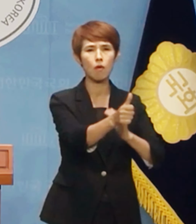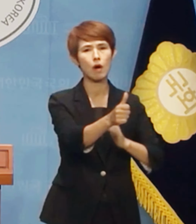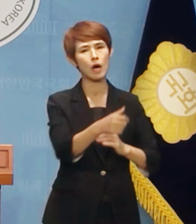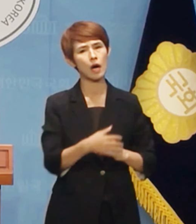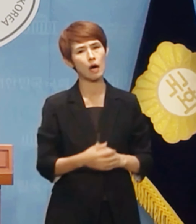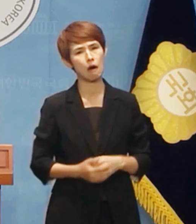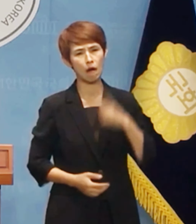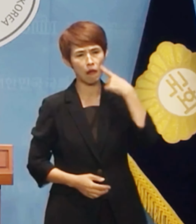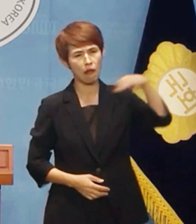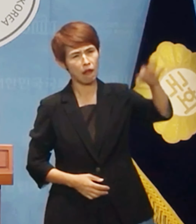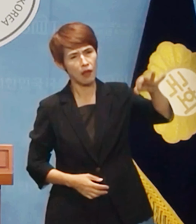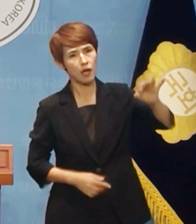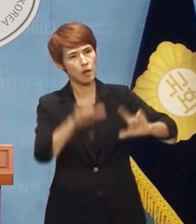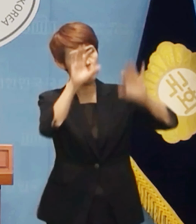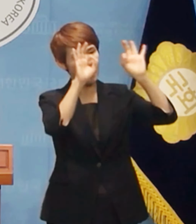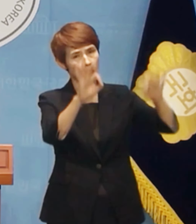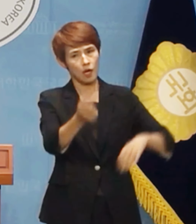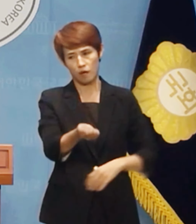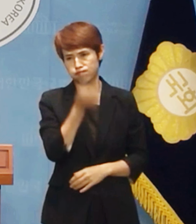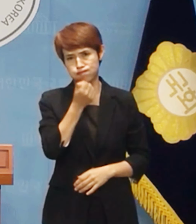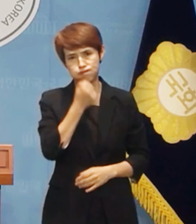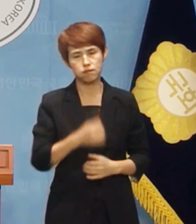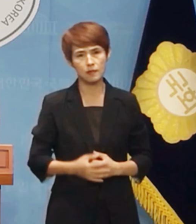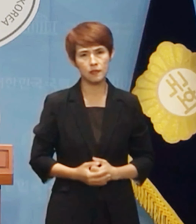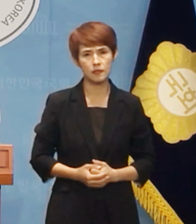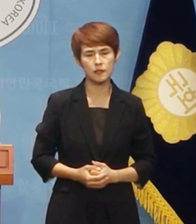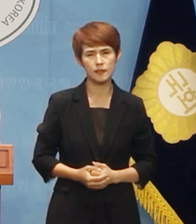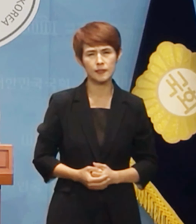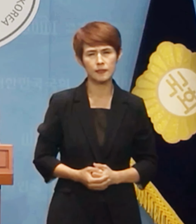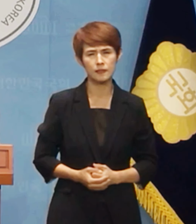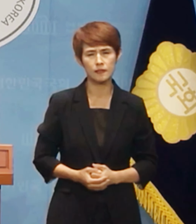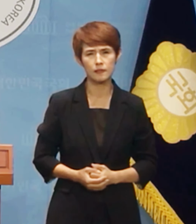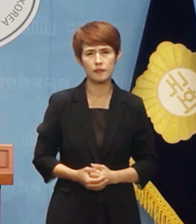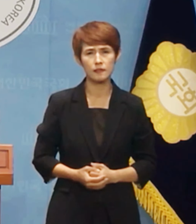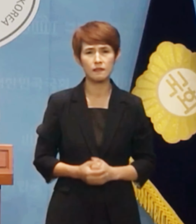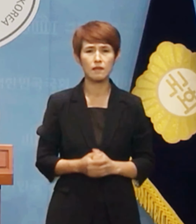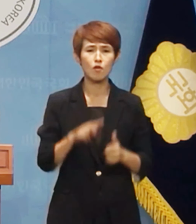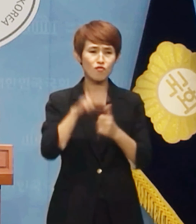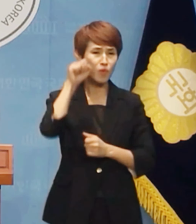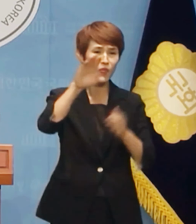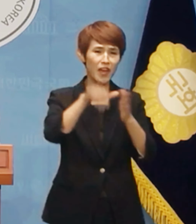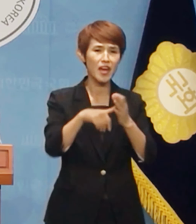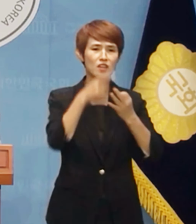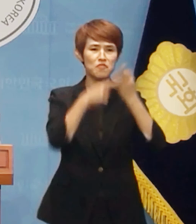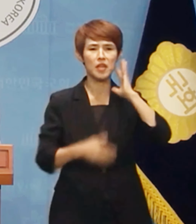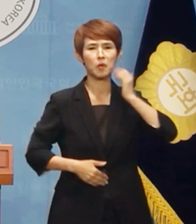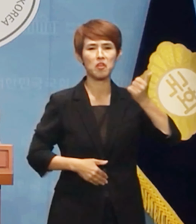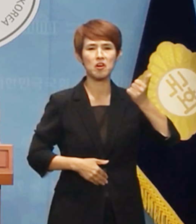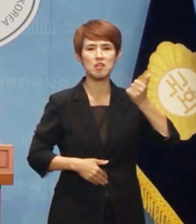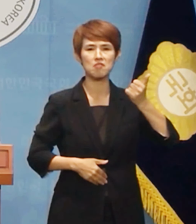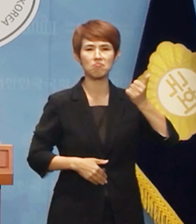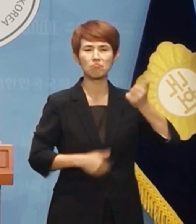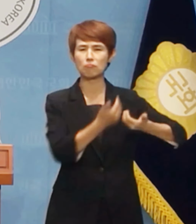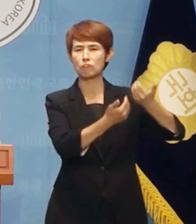존재의 가벼움에 실소가 터져 나옵니다 대표 후보 시절엔 윤 대통령과 각을 세우는